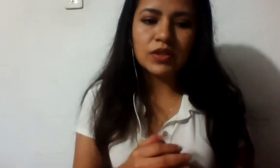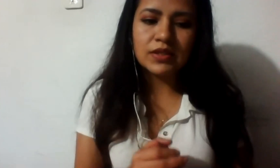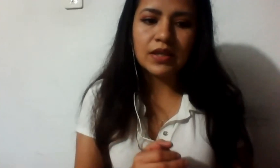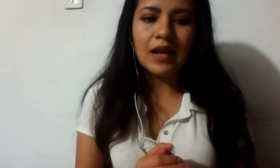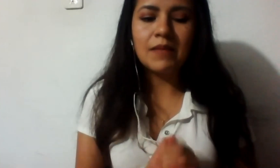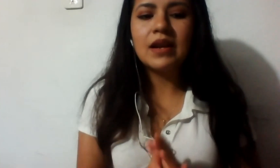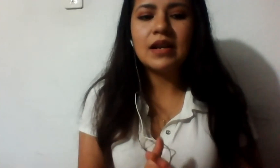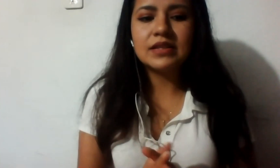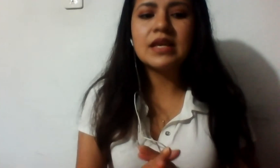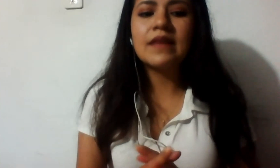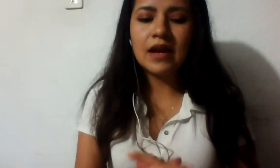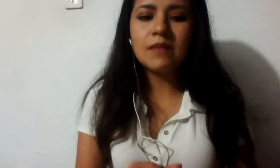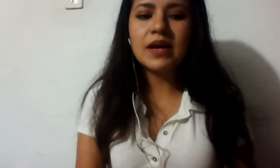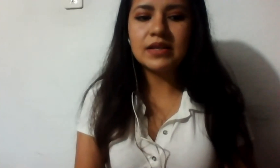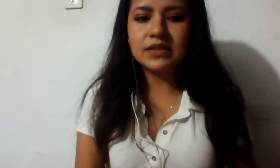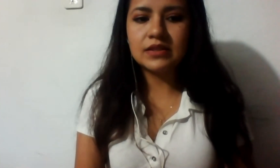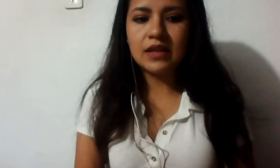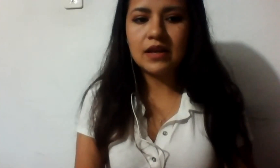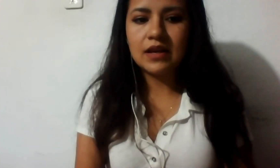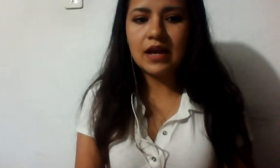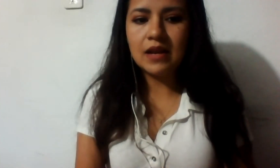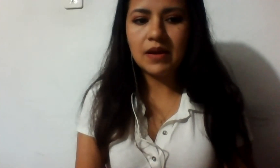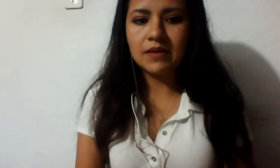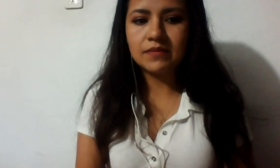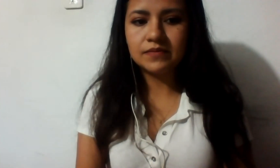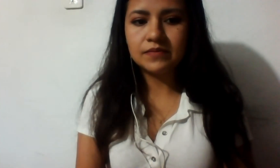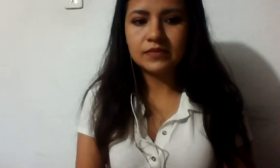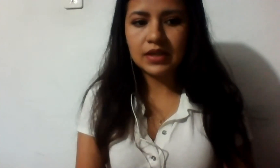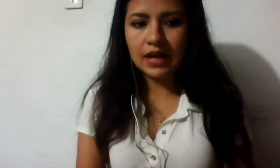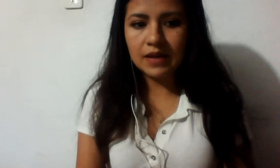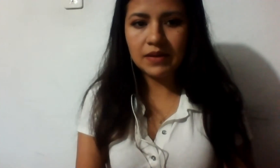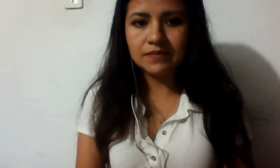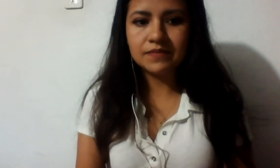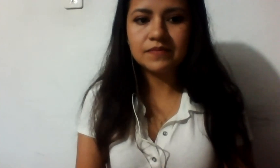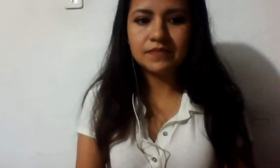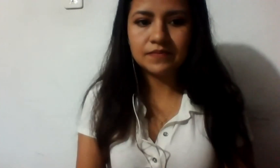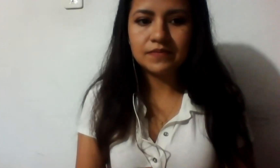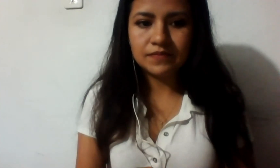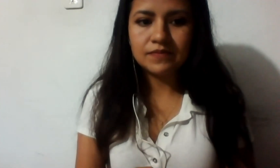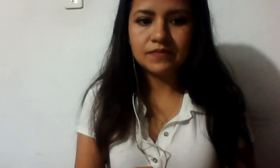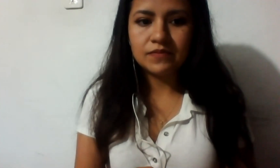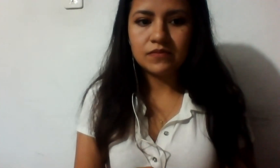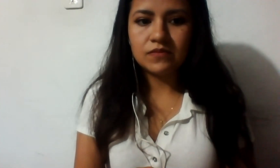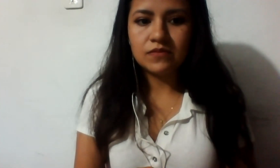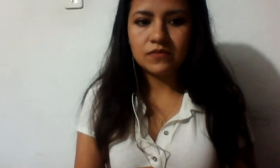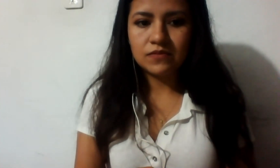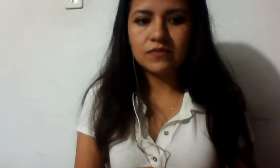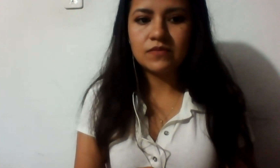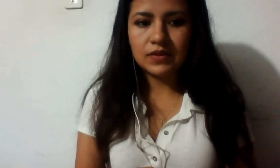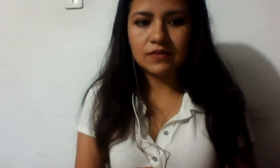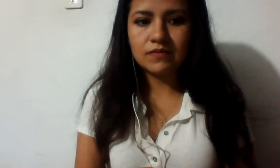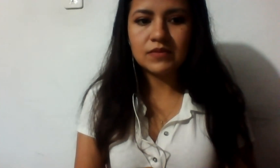¿Cómo preguntamos que esté en calma? La seña de calma es esta. Calma. Calma.